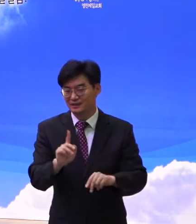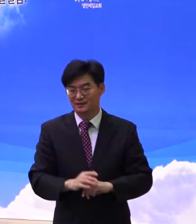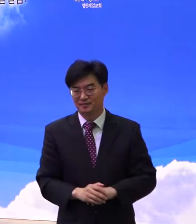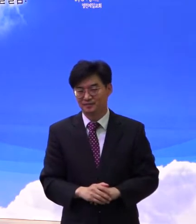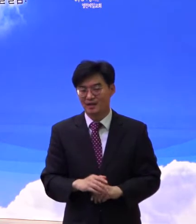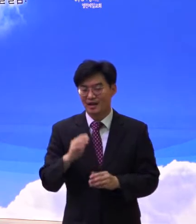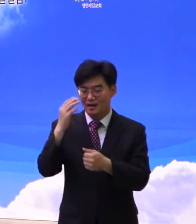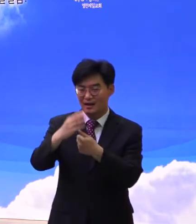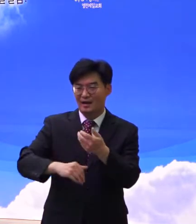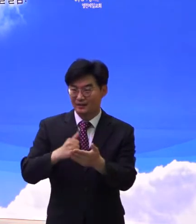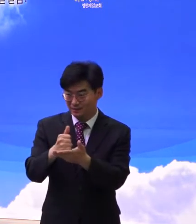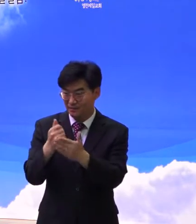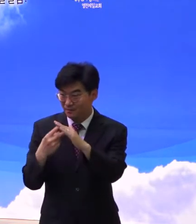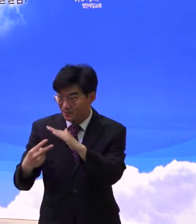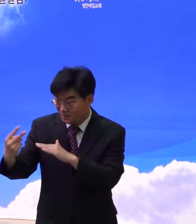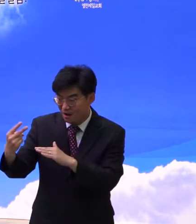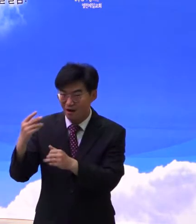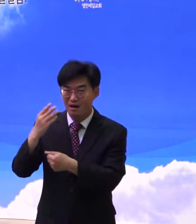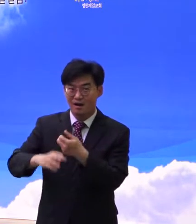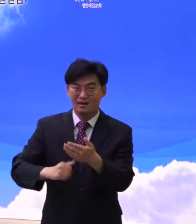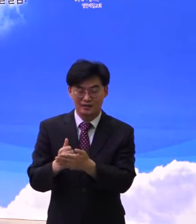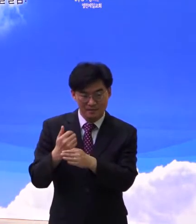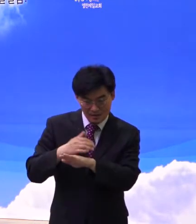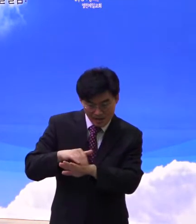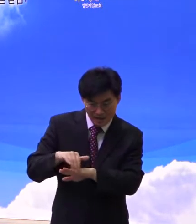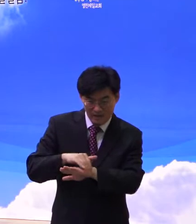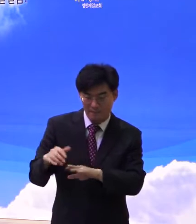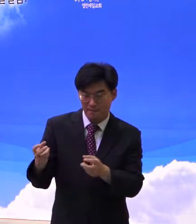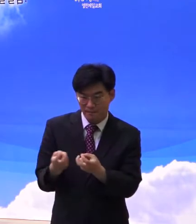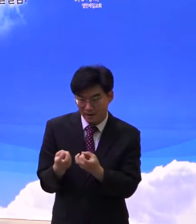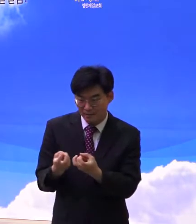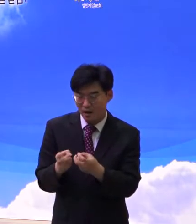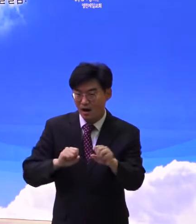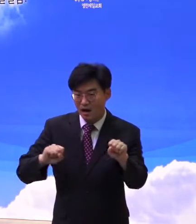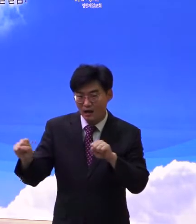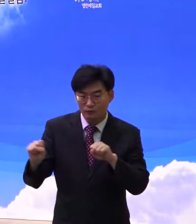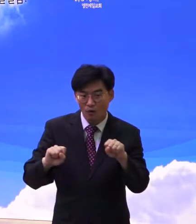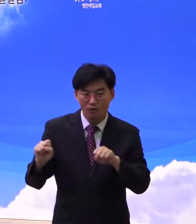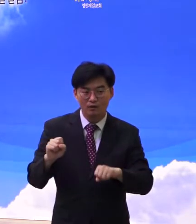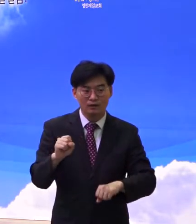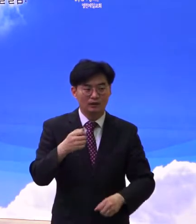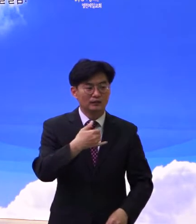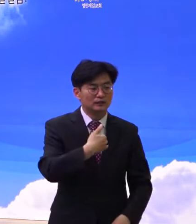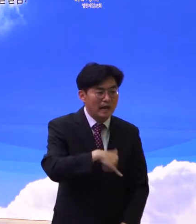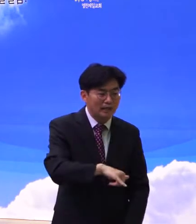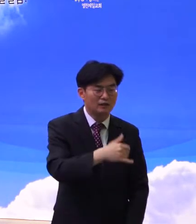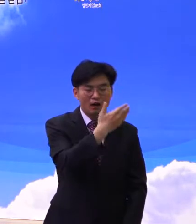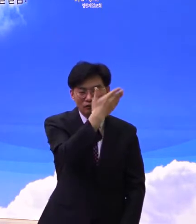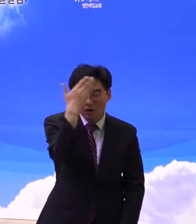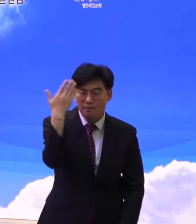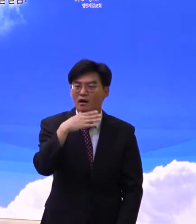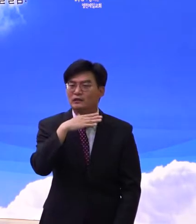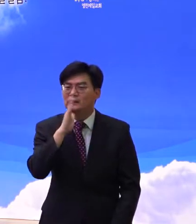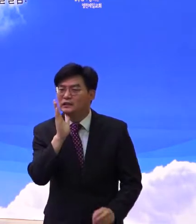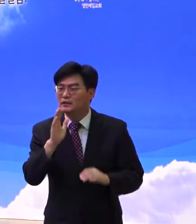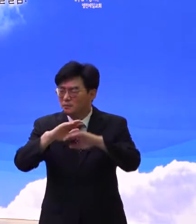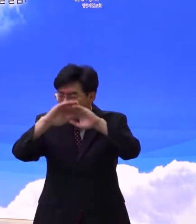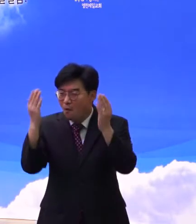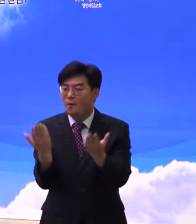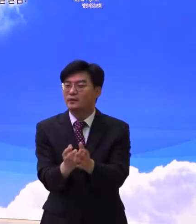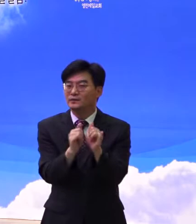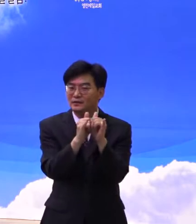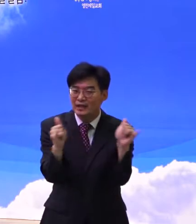비전, 그것은 하나님의 비전을 자녀들이나 또 젊은이나 늙은이나 다 하나님의 비전을 보게 된다